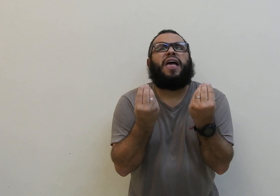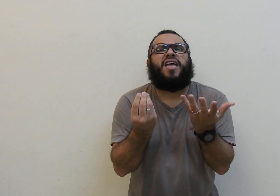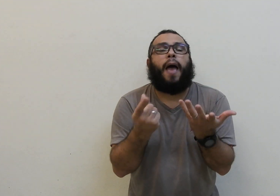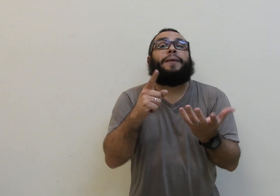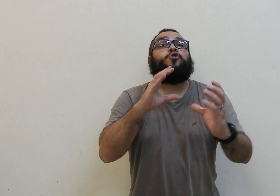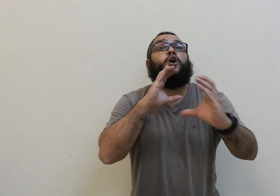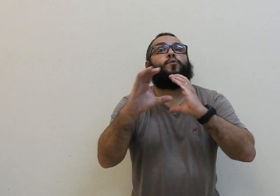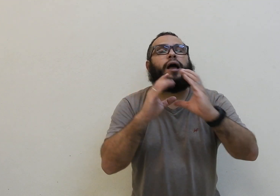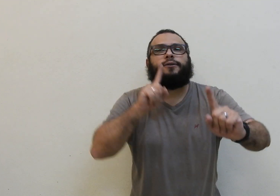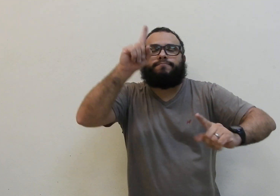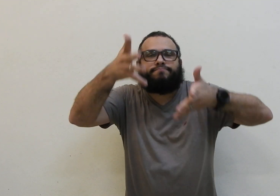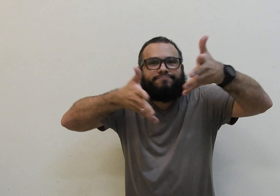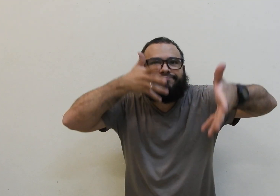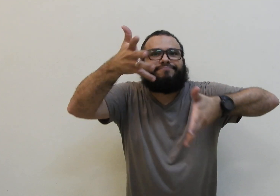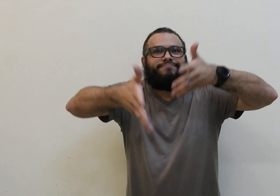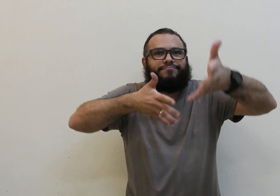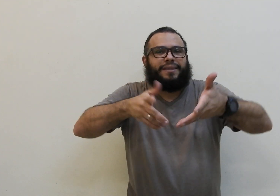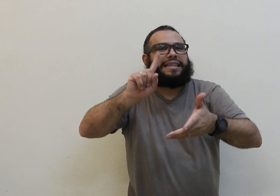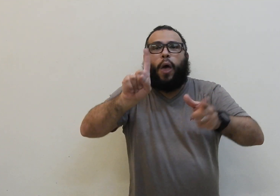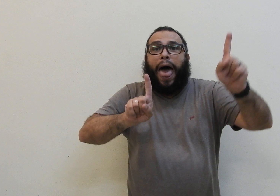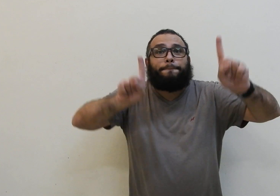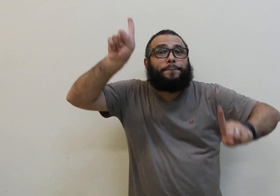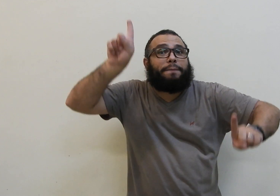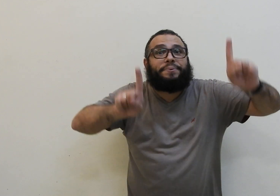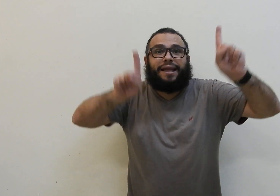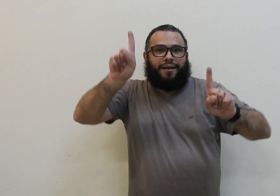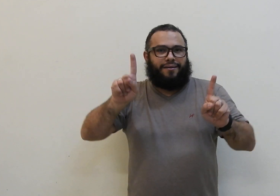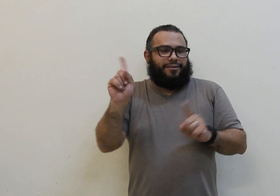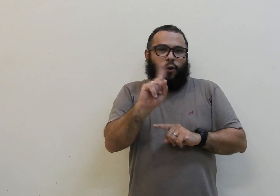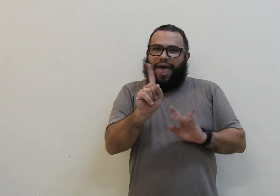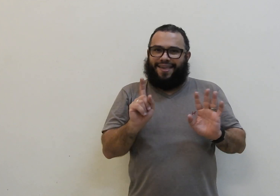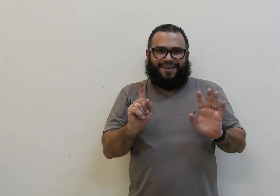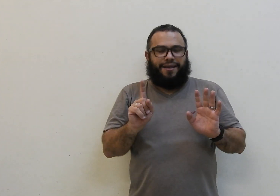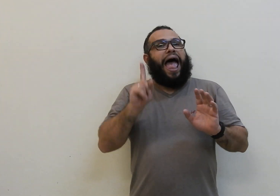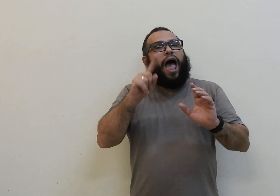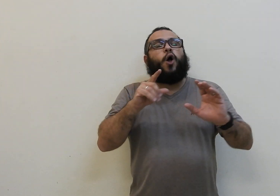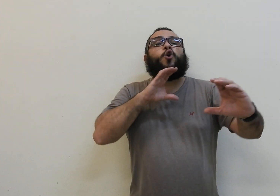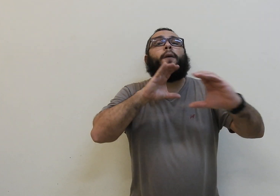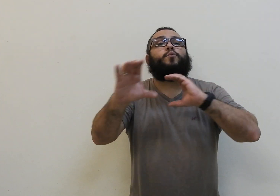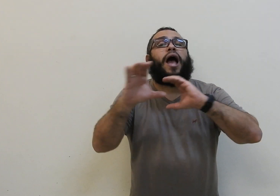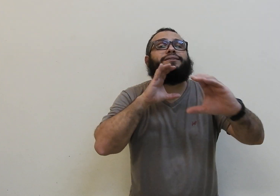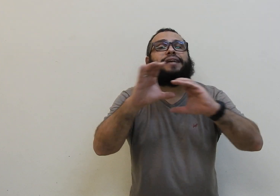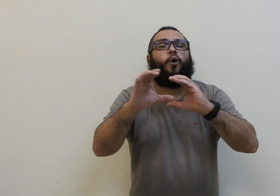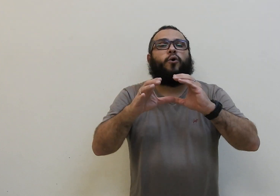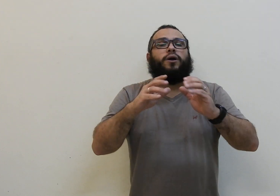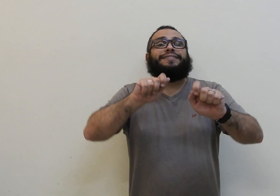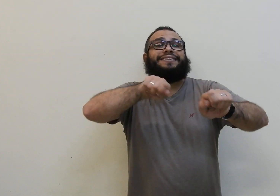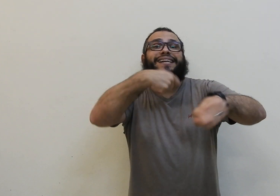de se comunicar dentro de casa, então uma língua estabelecida por eles, não era mímica, era uma